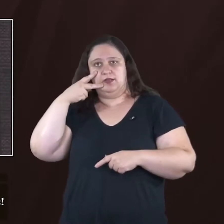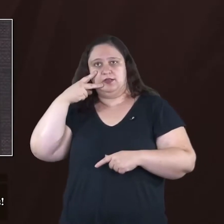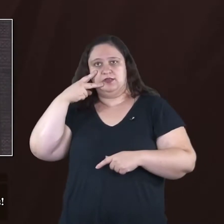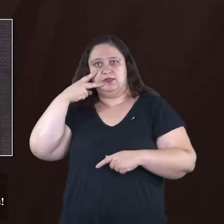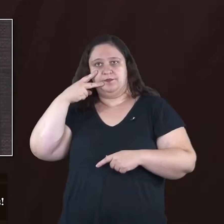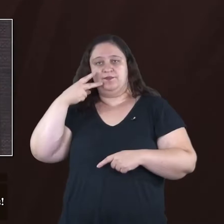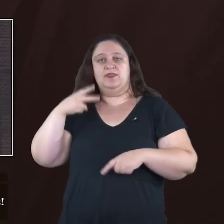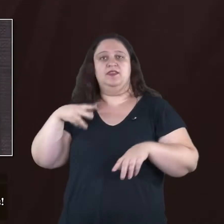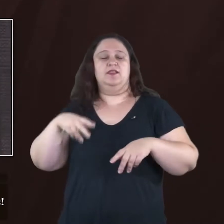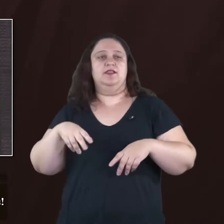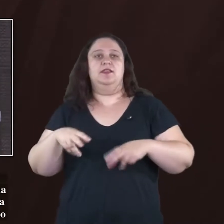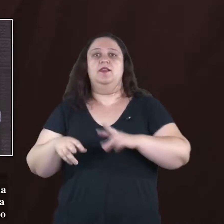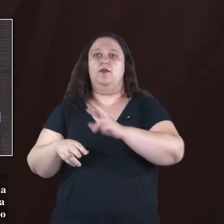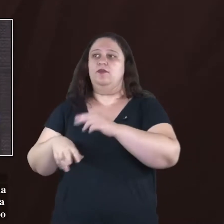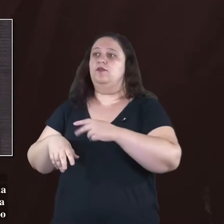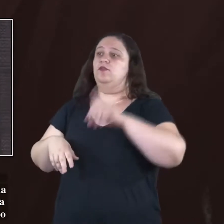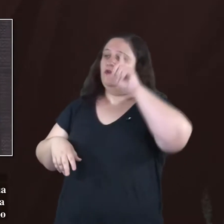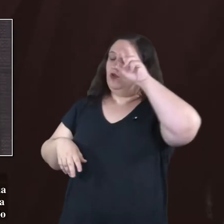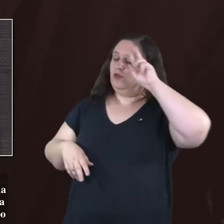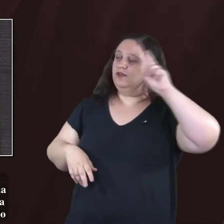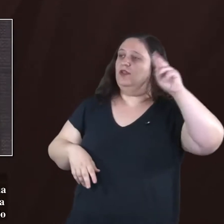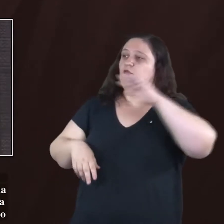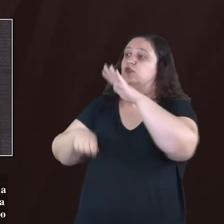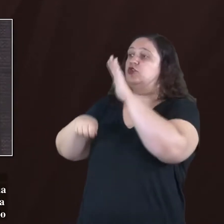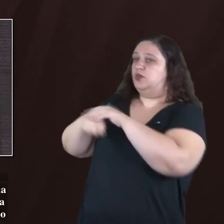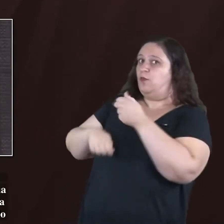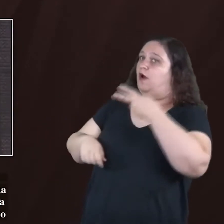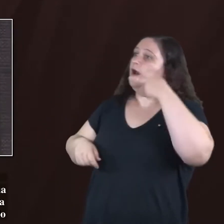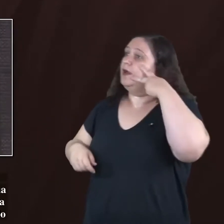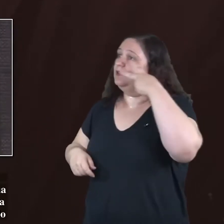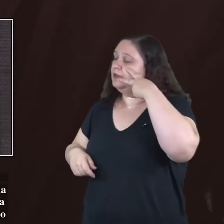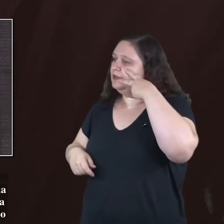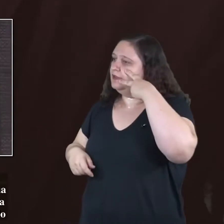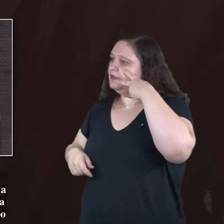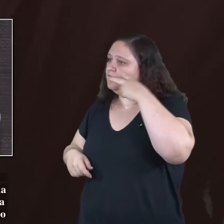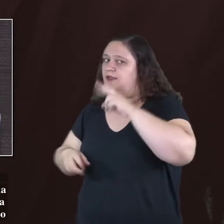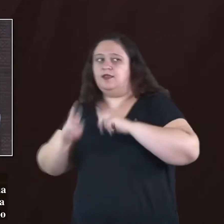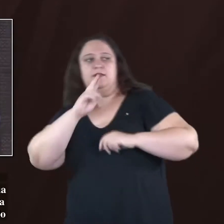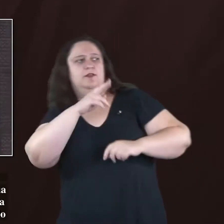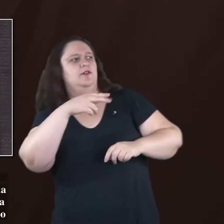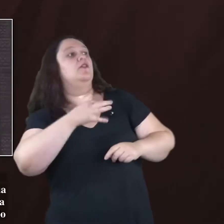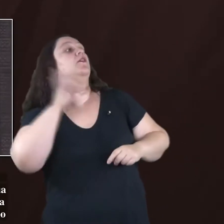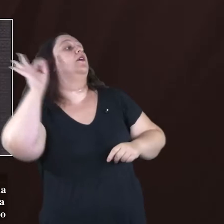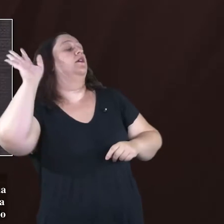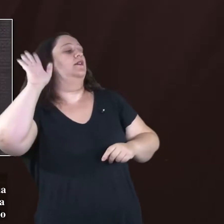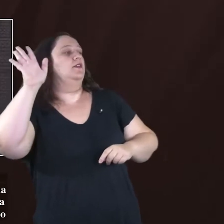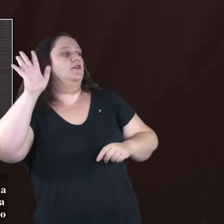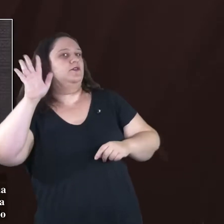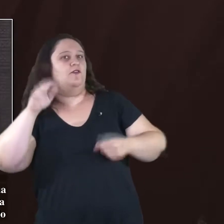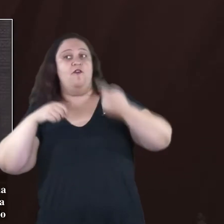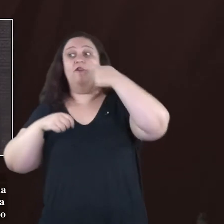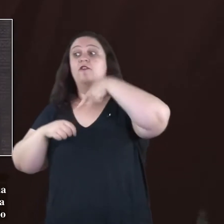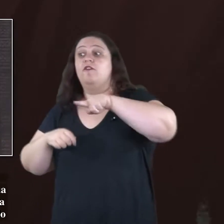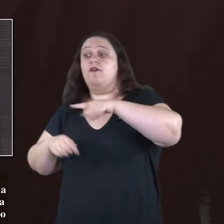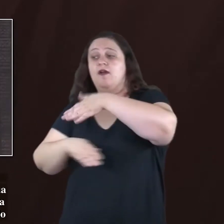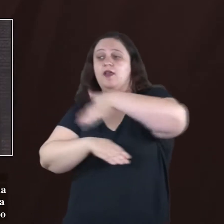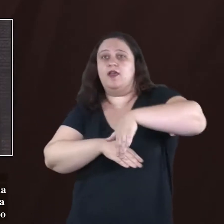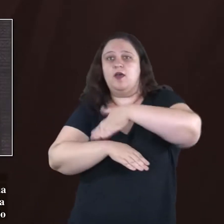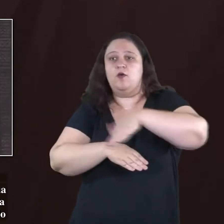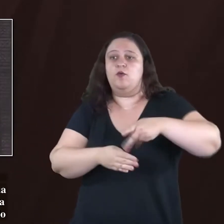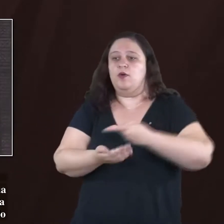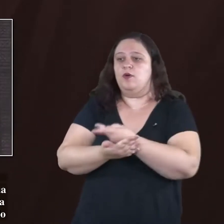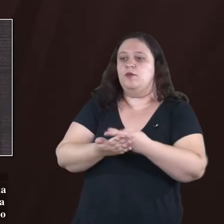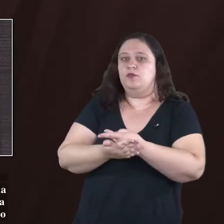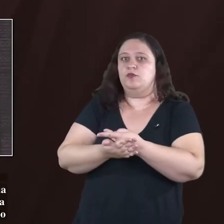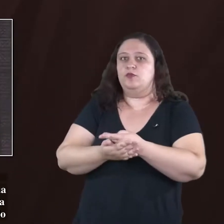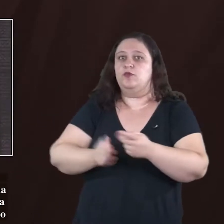o Senhor lhe ordenou: dispõe-te e vai à rua que se chama Direita, e na casa de Judas procura por